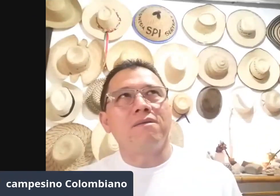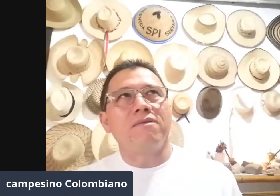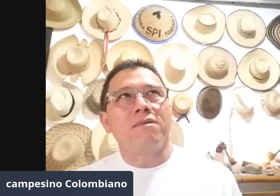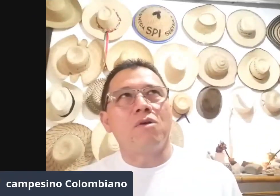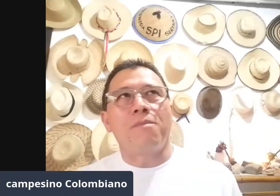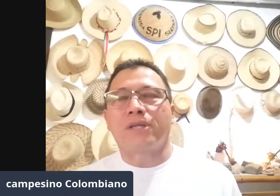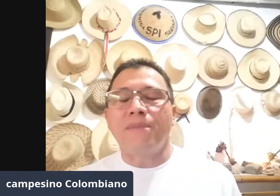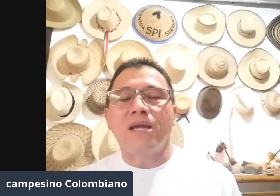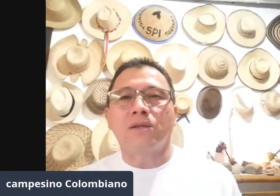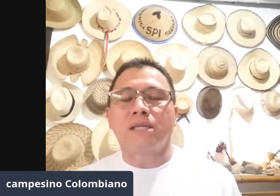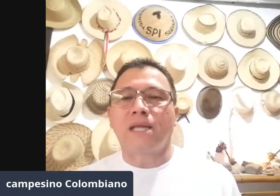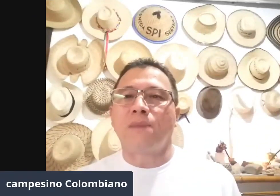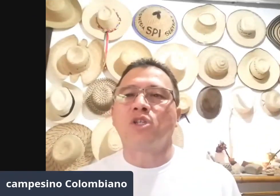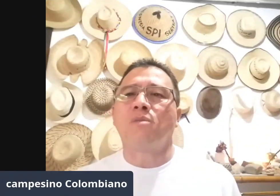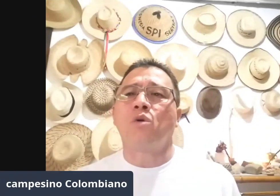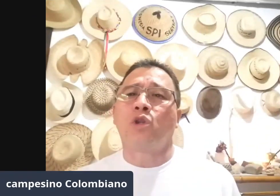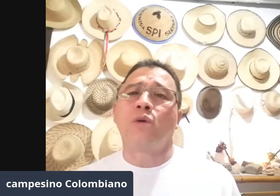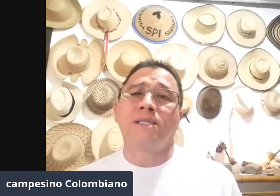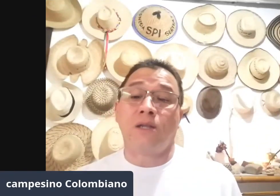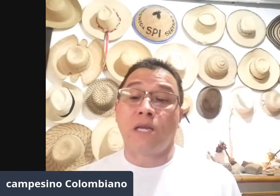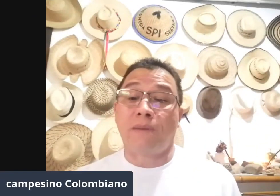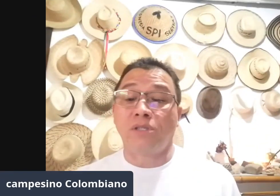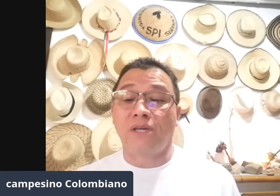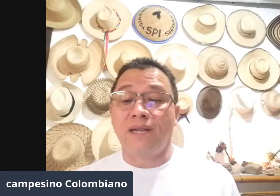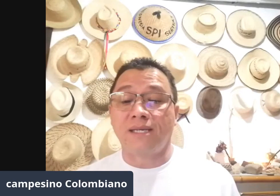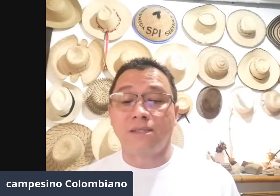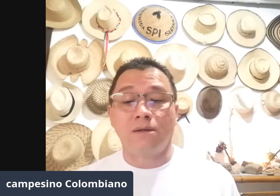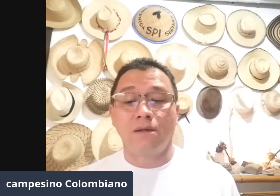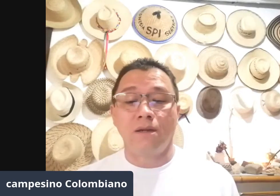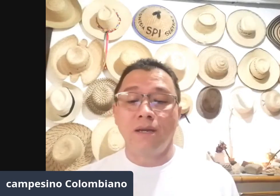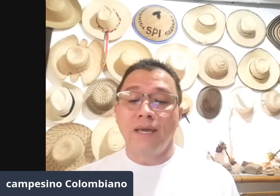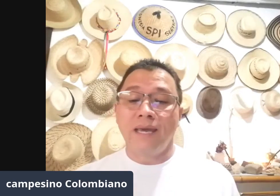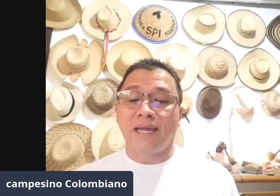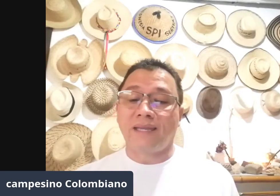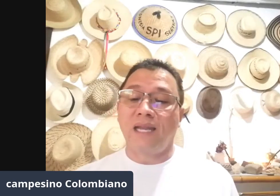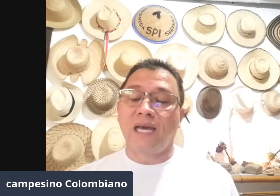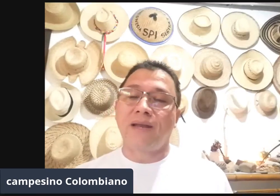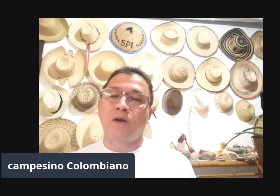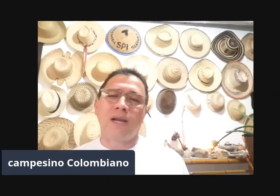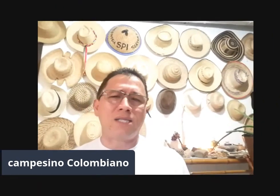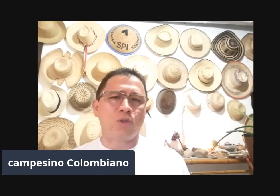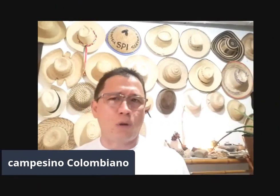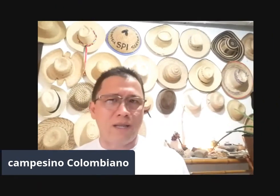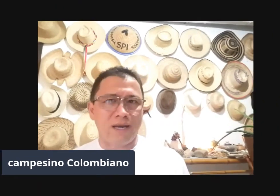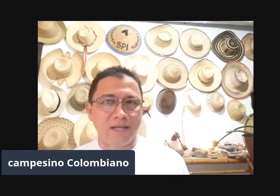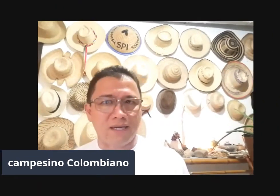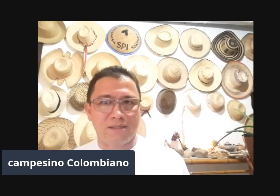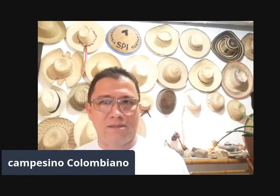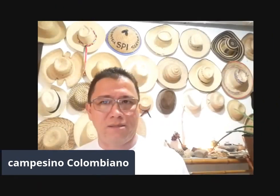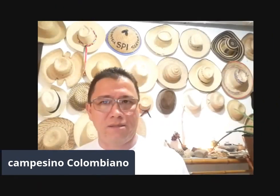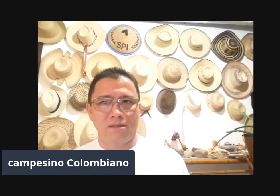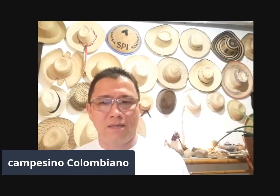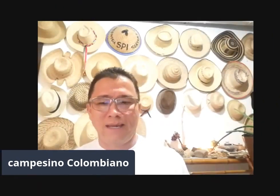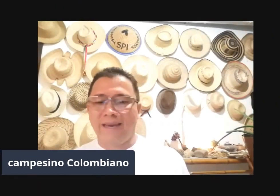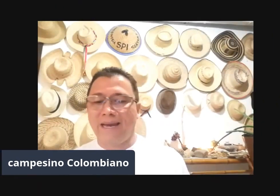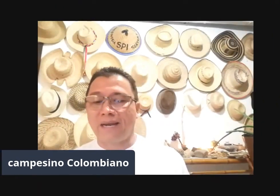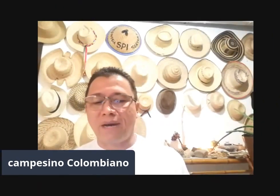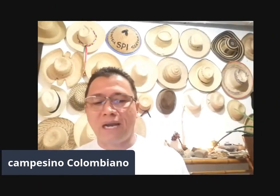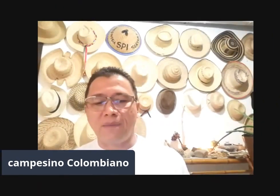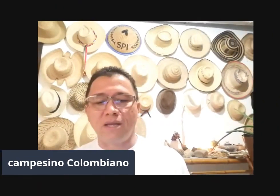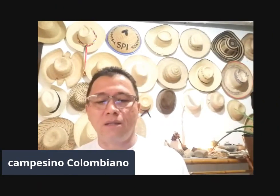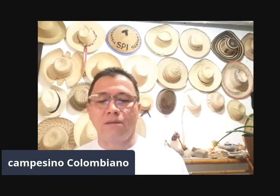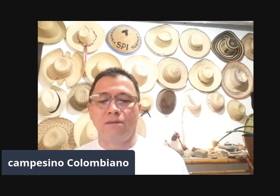comportamientos que teníamos como culturas y lo llamamos civilización. y que tiene que ver con la solidaridad,